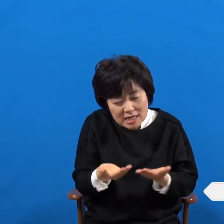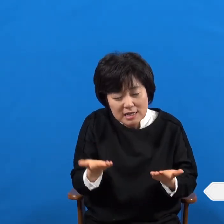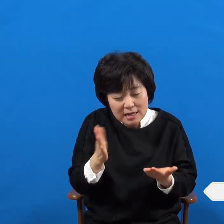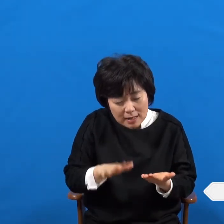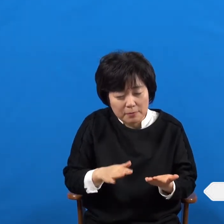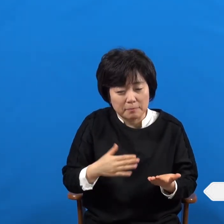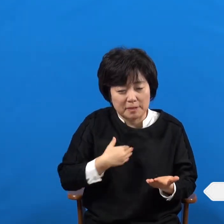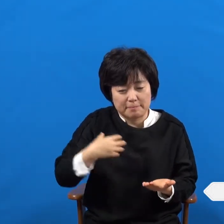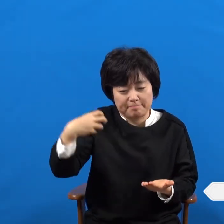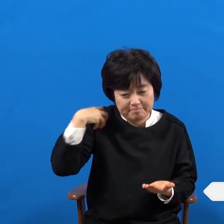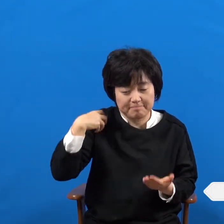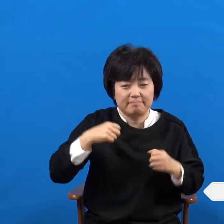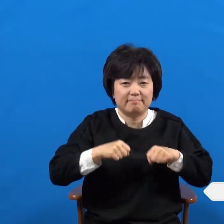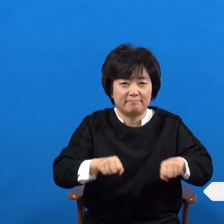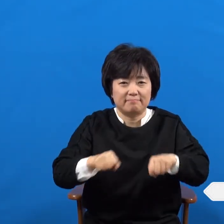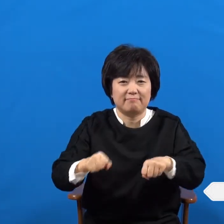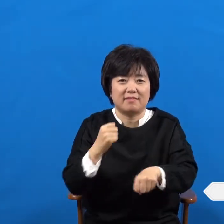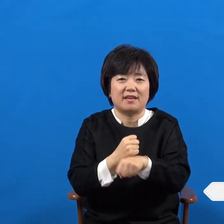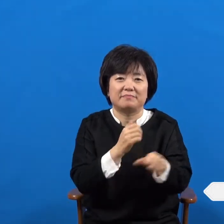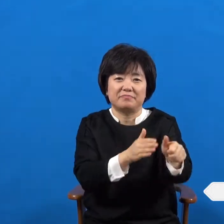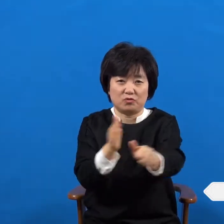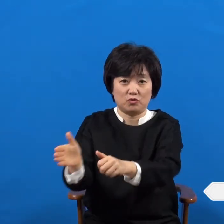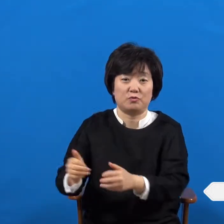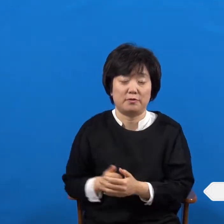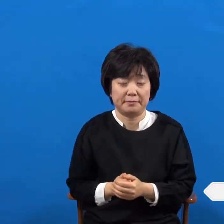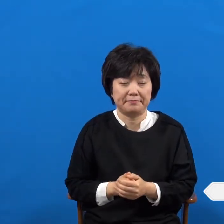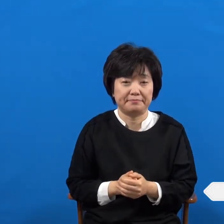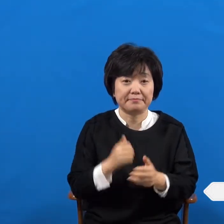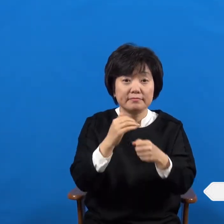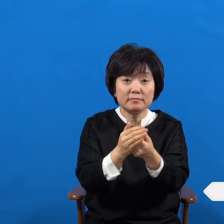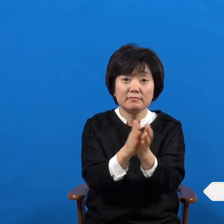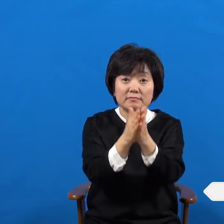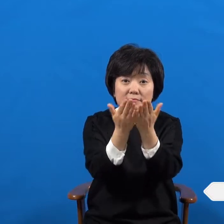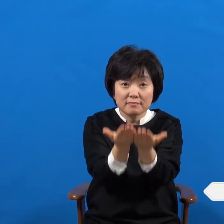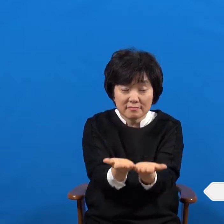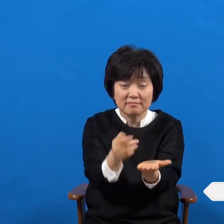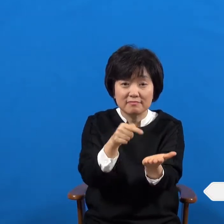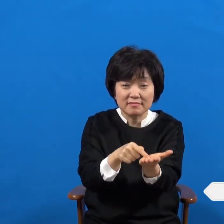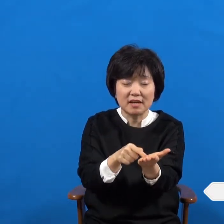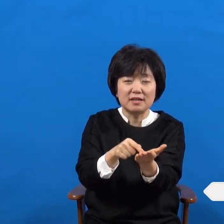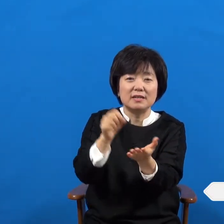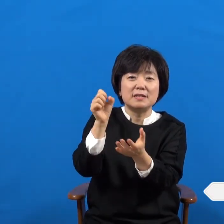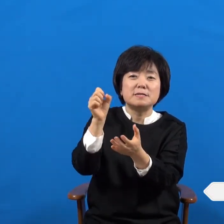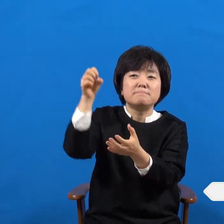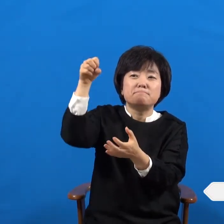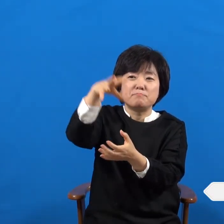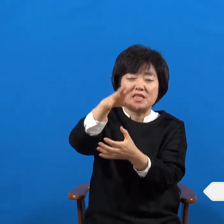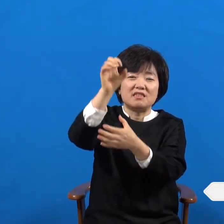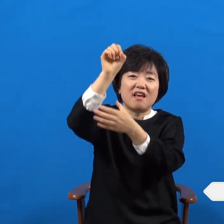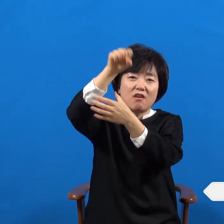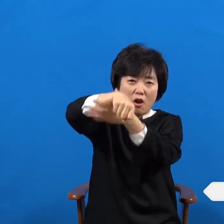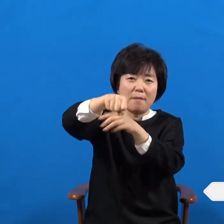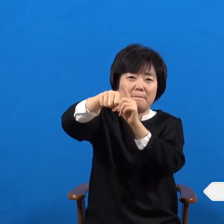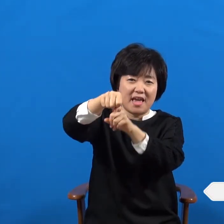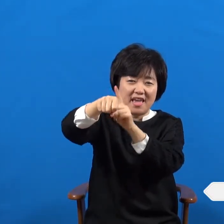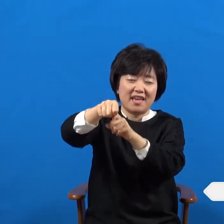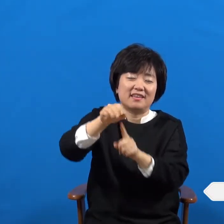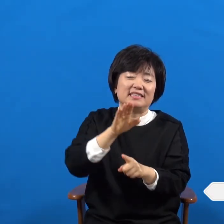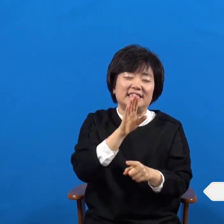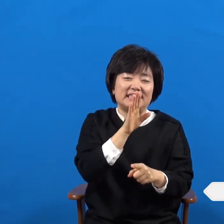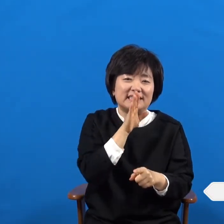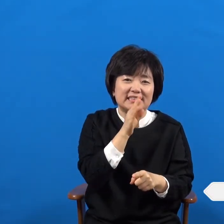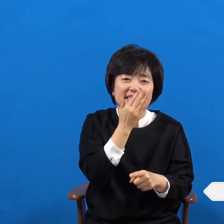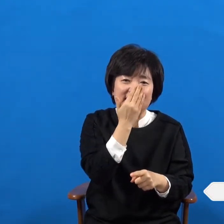시작하십시오. 오늘 성경은 빛의 열매를 착함이다 라고